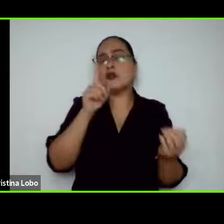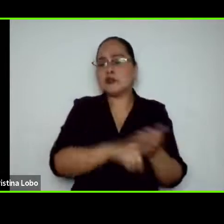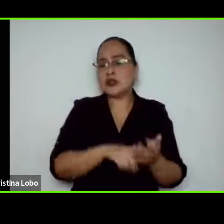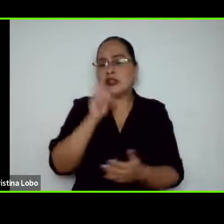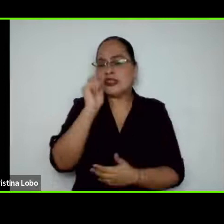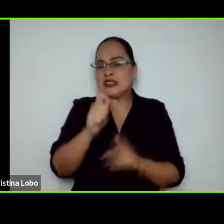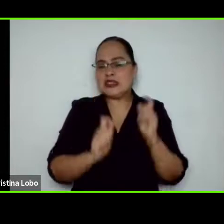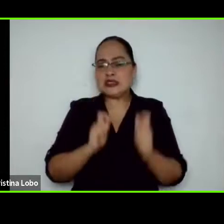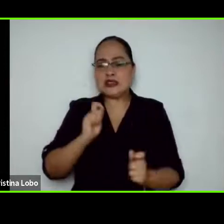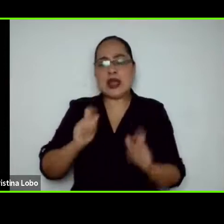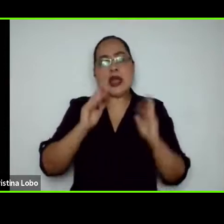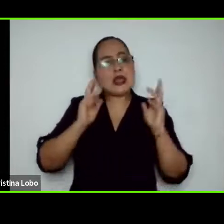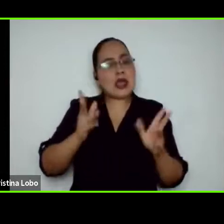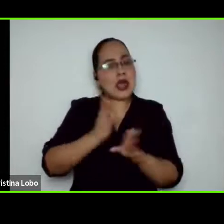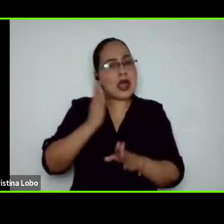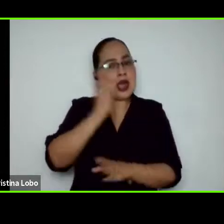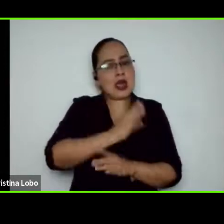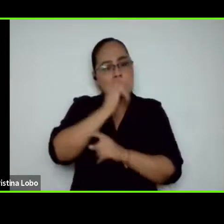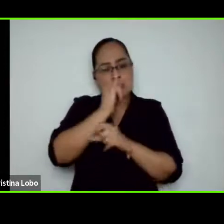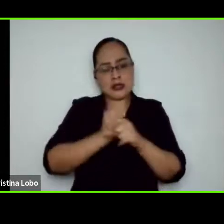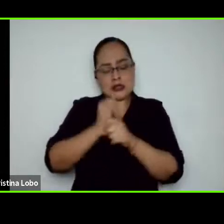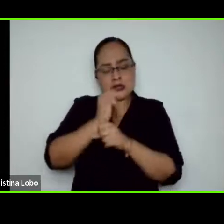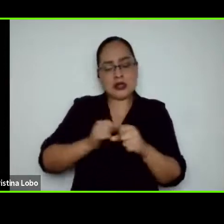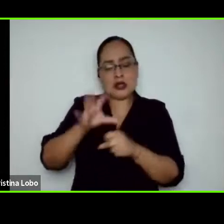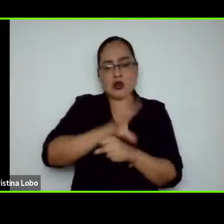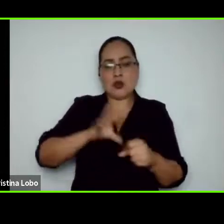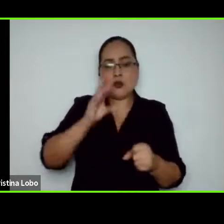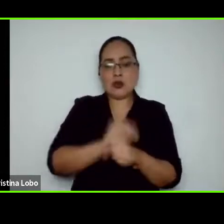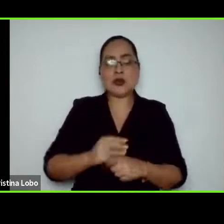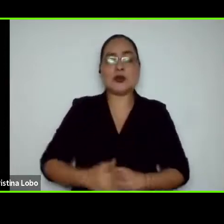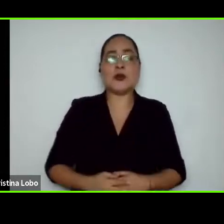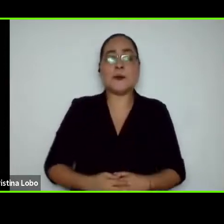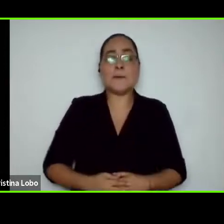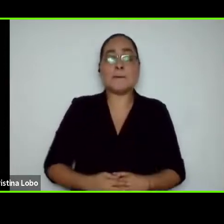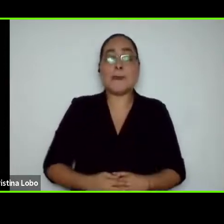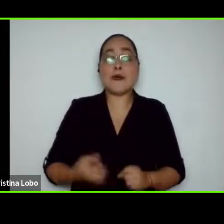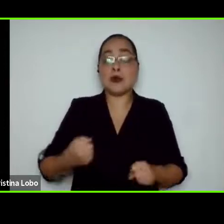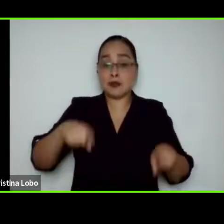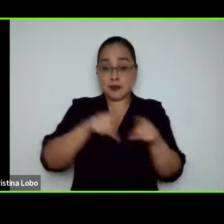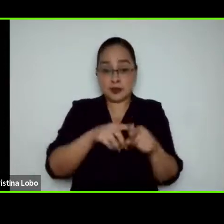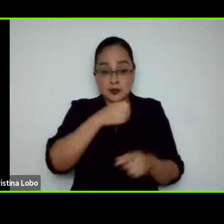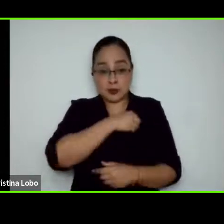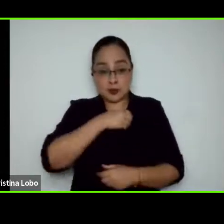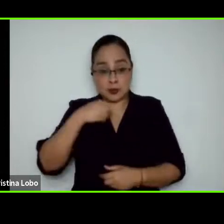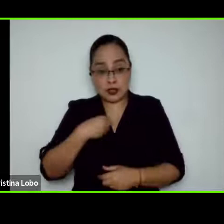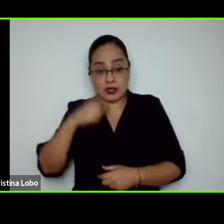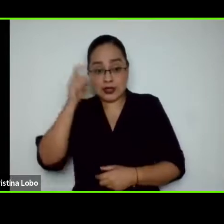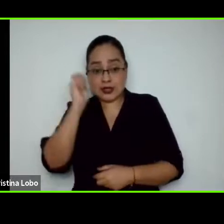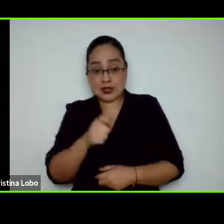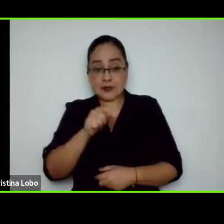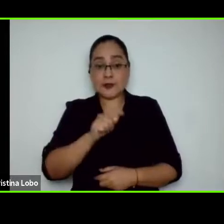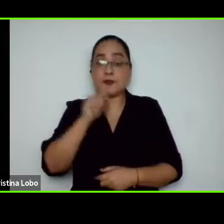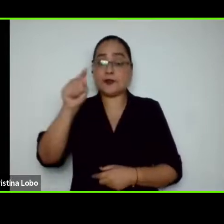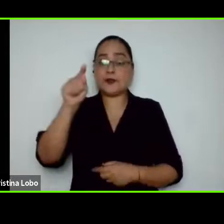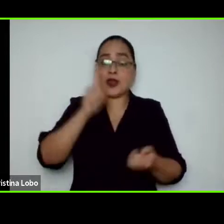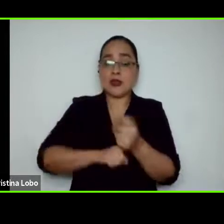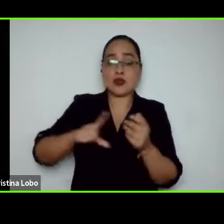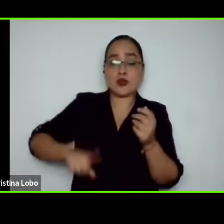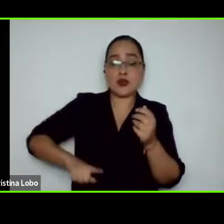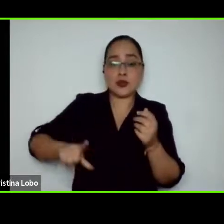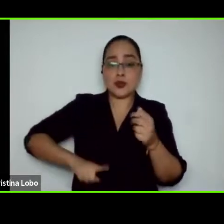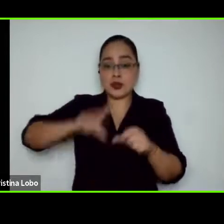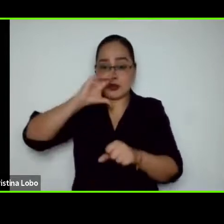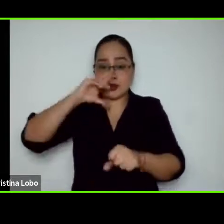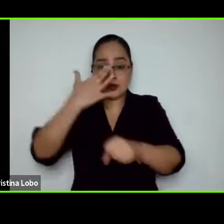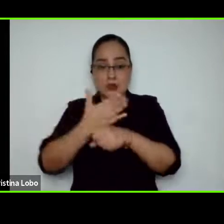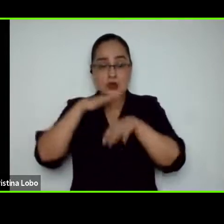pero brevemente diría que estas obligaciones implican tanto deberes del Estado